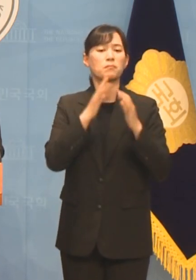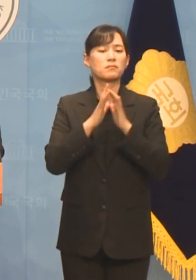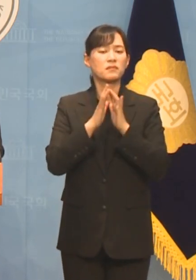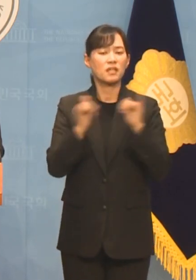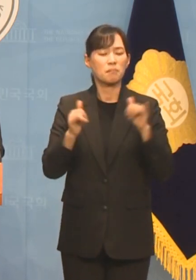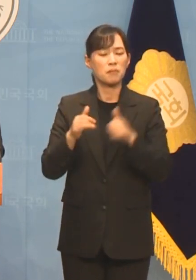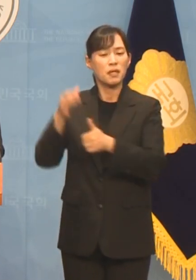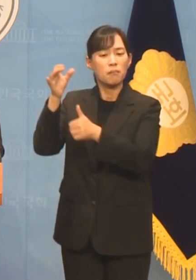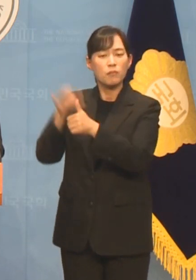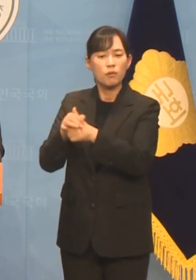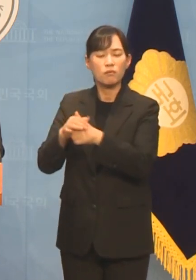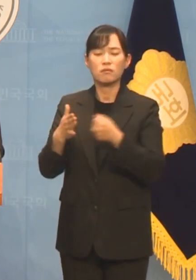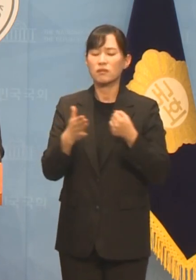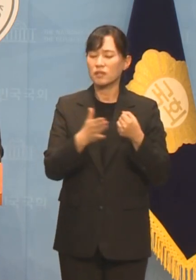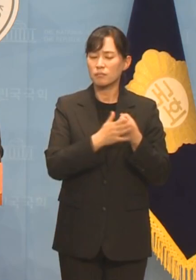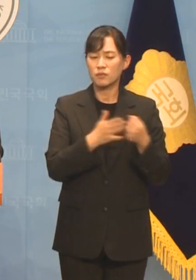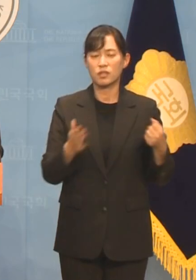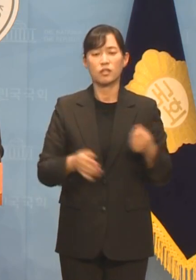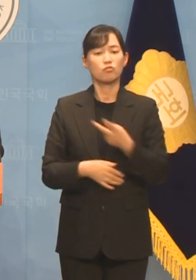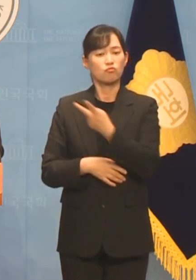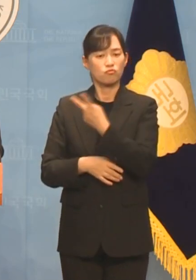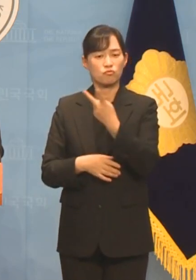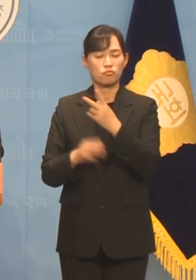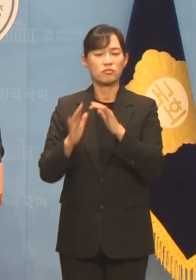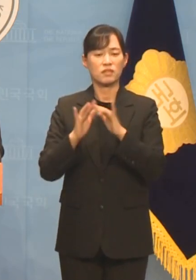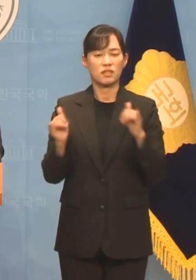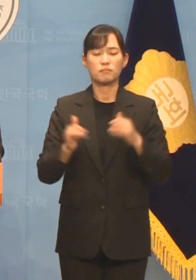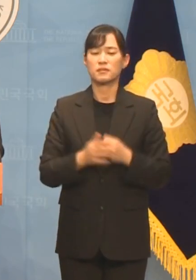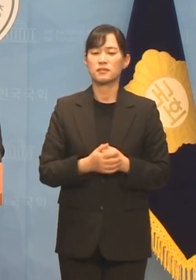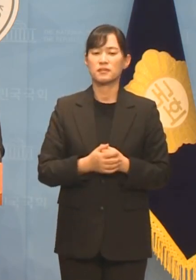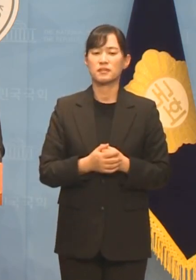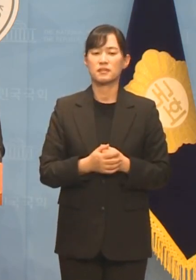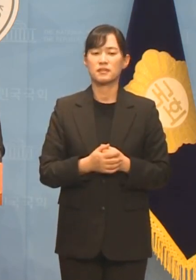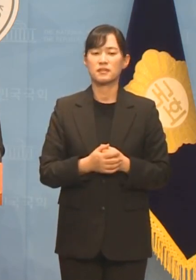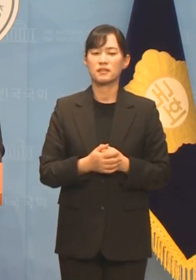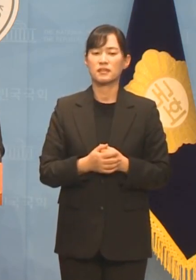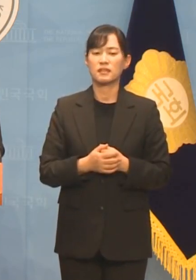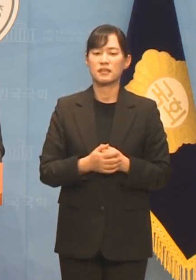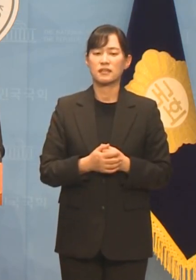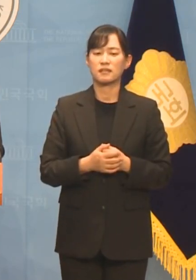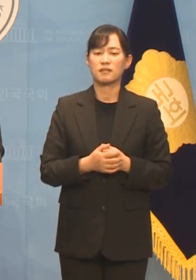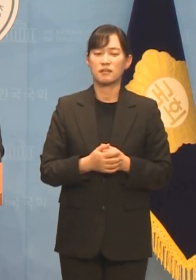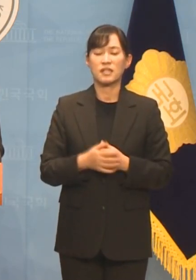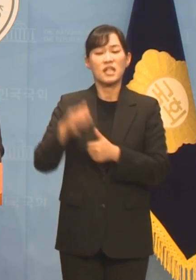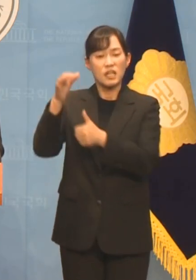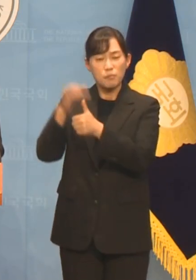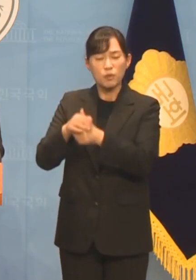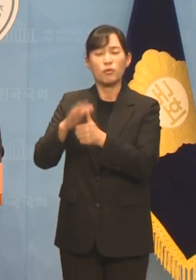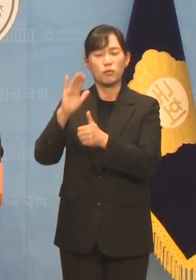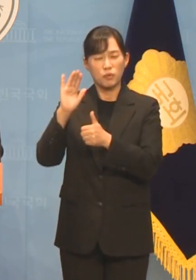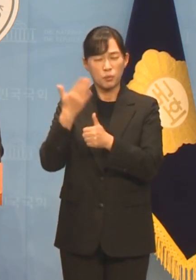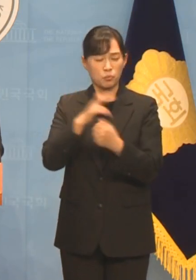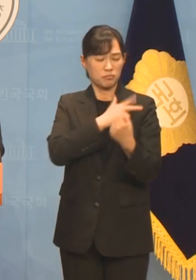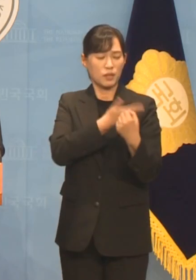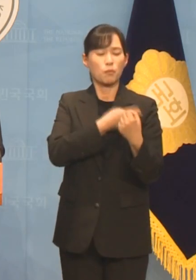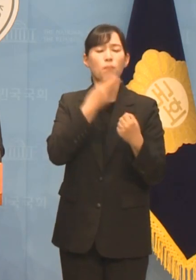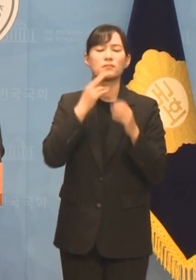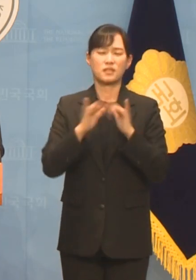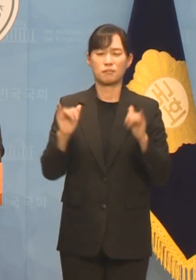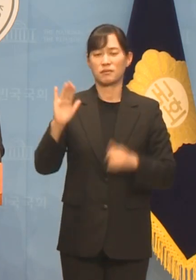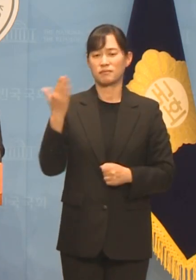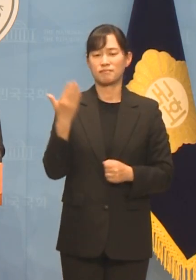인사이기 때문에 그 2명의 헌법재판관은 설령 임명이 된다고 할지라도 무자격자가 됩니다.